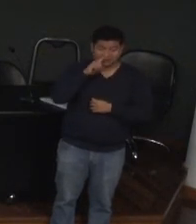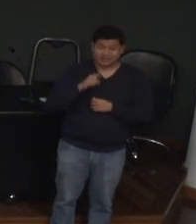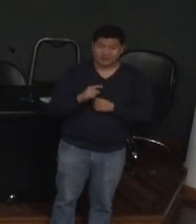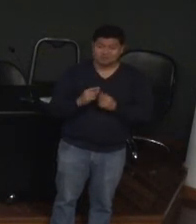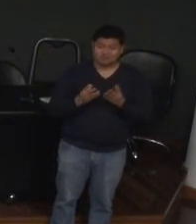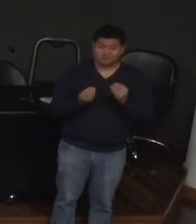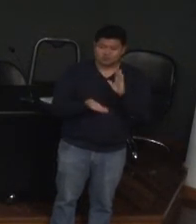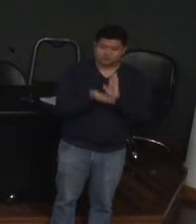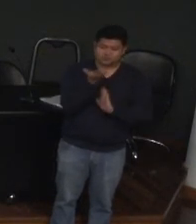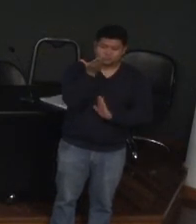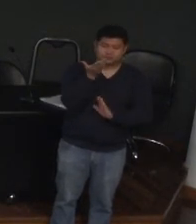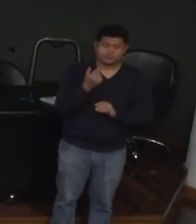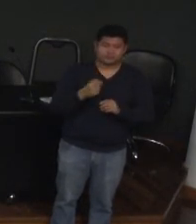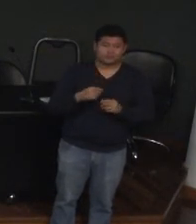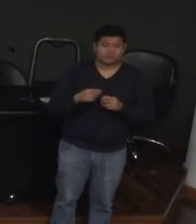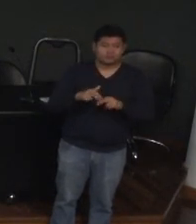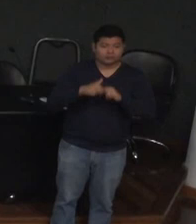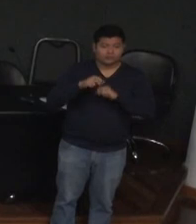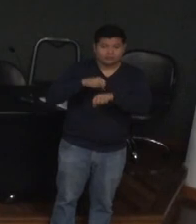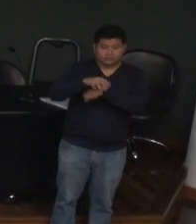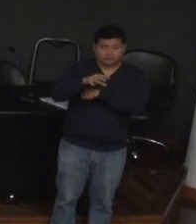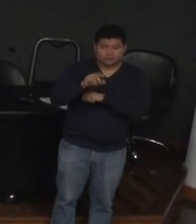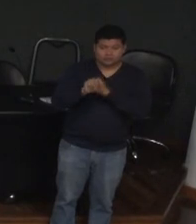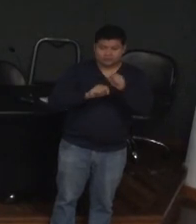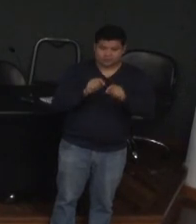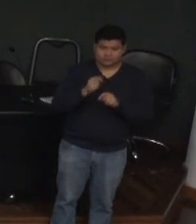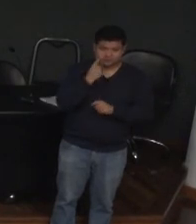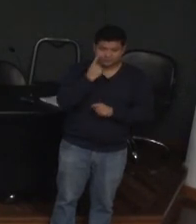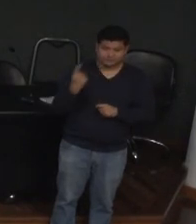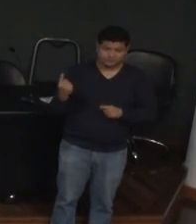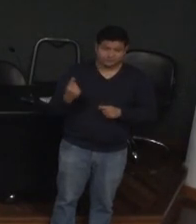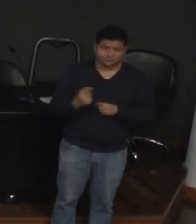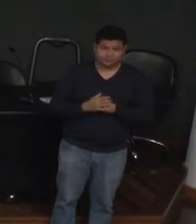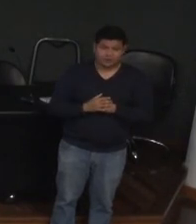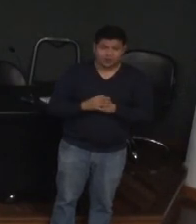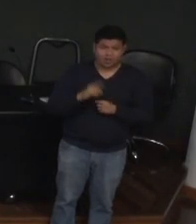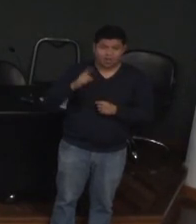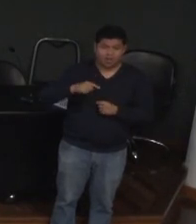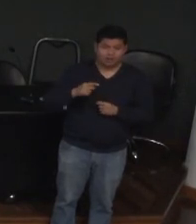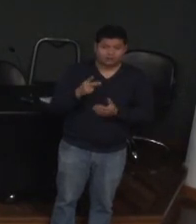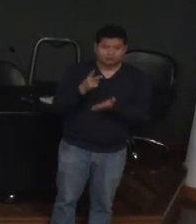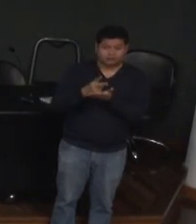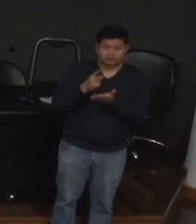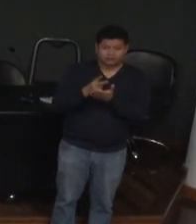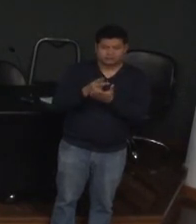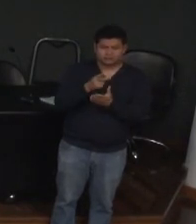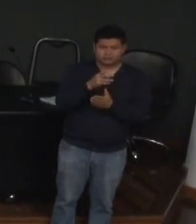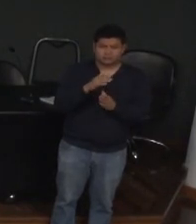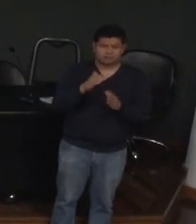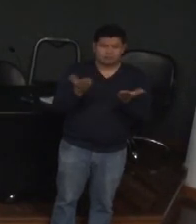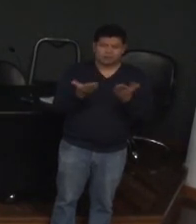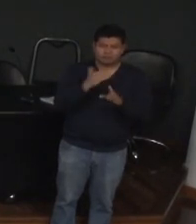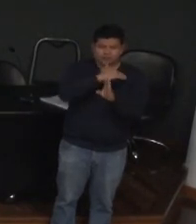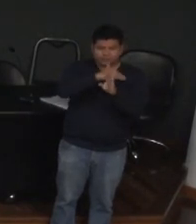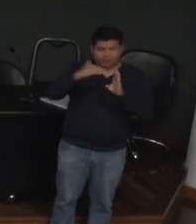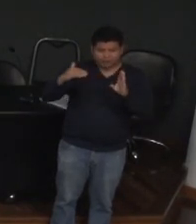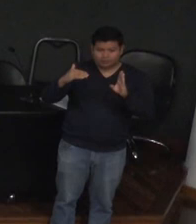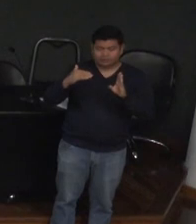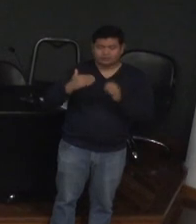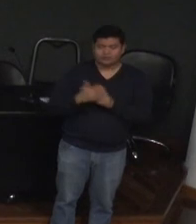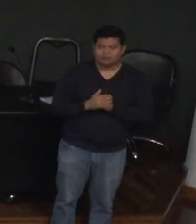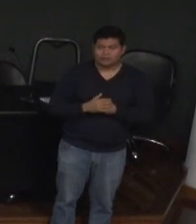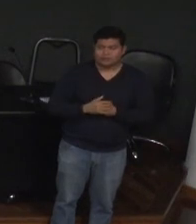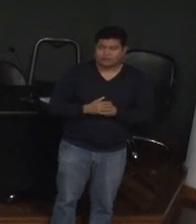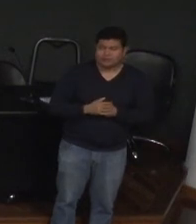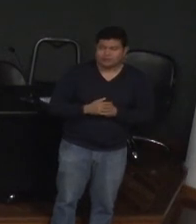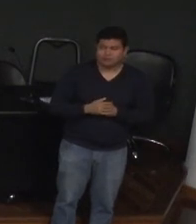gente sempre sugere um apetite aqui, ó, que é um apetite conservador, mediano. Então, como regra,